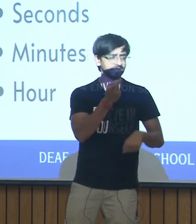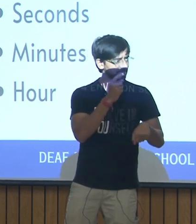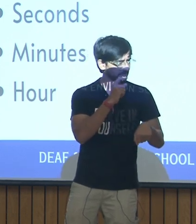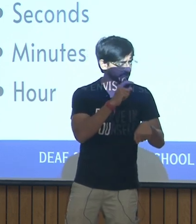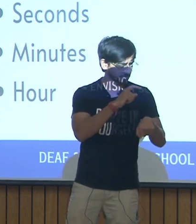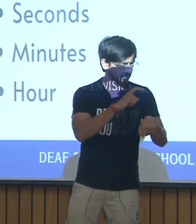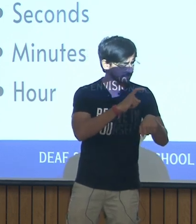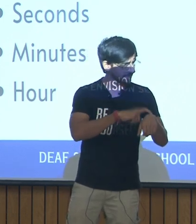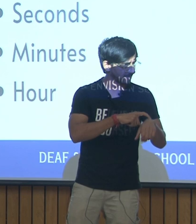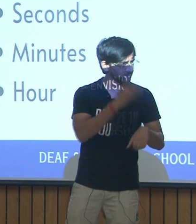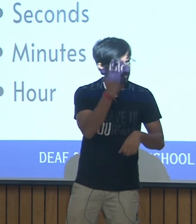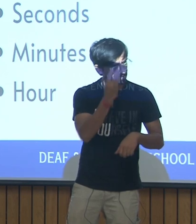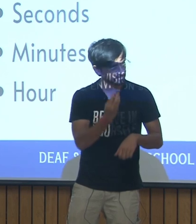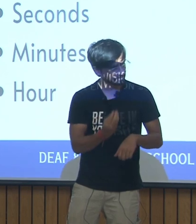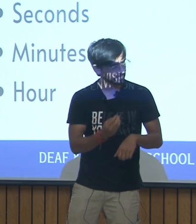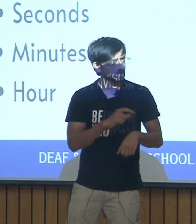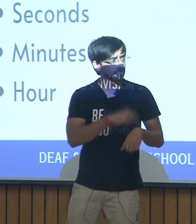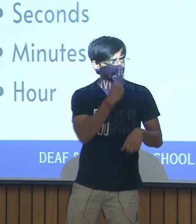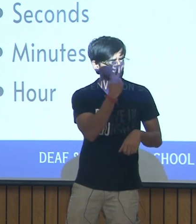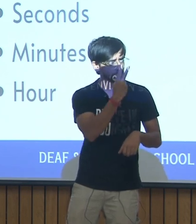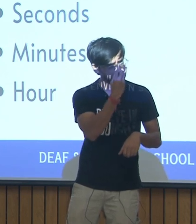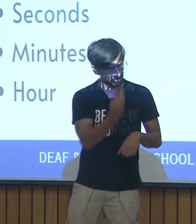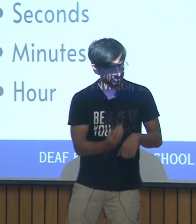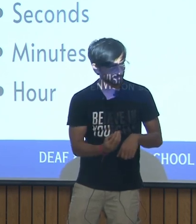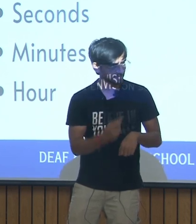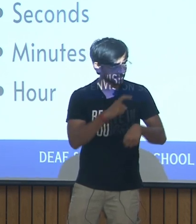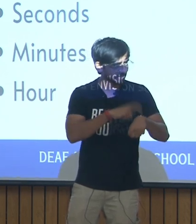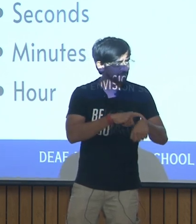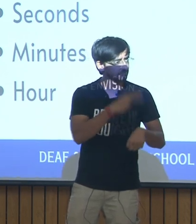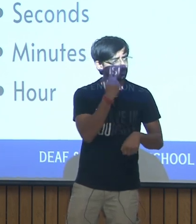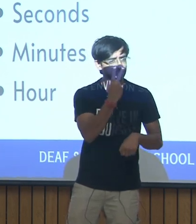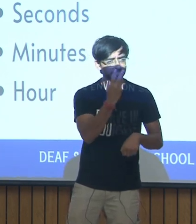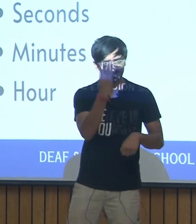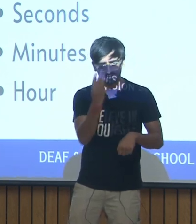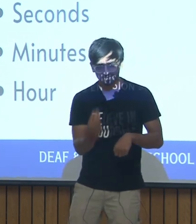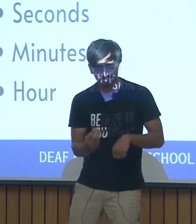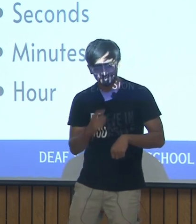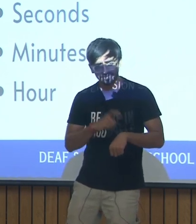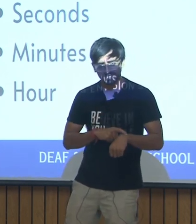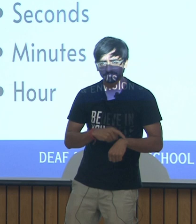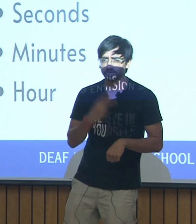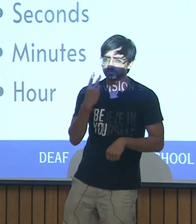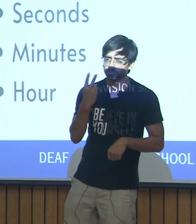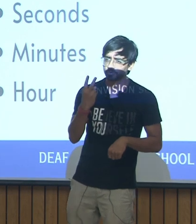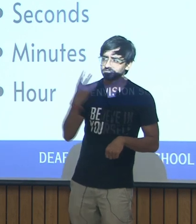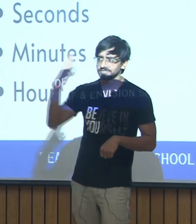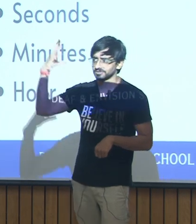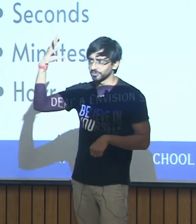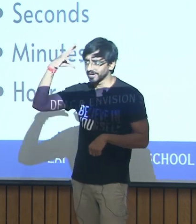या ऐसा आप कर सकते हो, टाइम टाइम 2 बजे रात का, टाइम 2 बजे, टाइम 2 बजे दोपहर